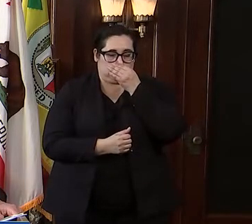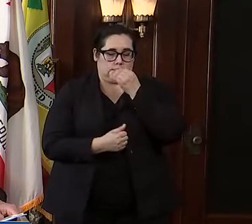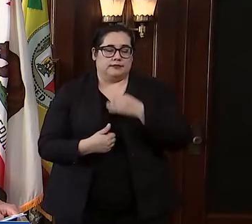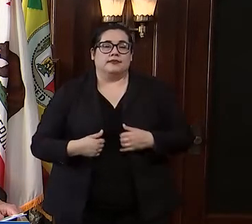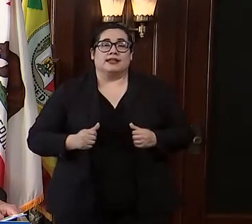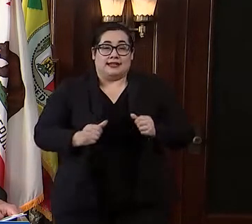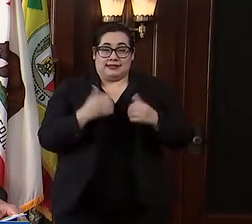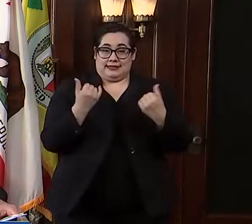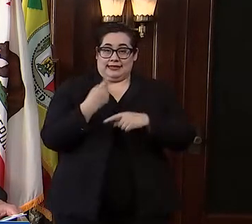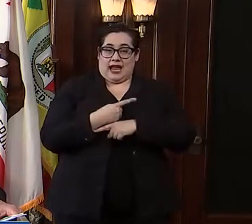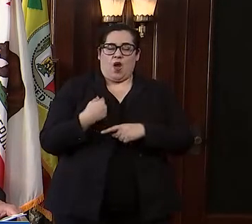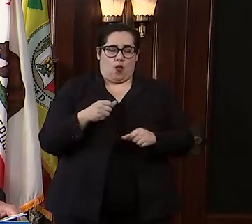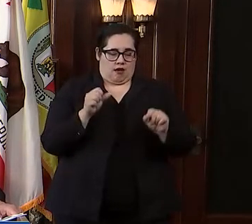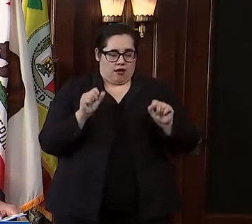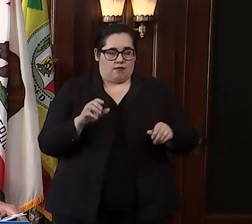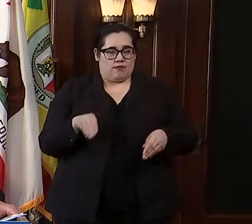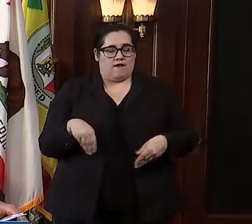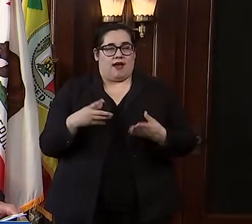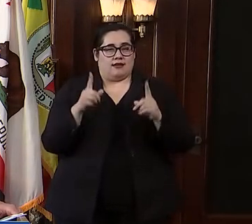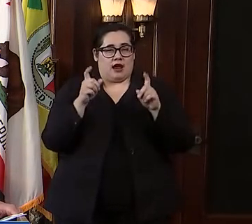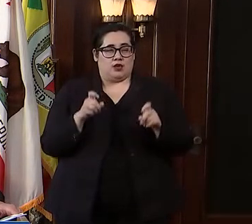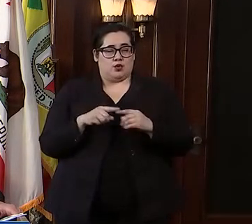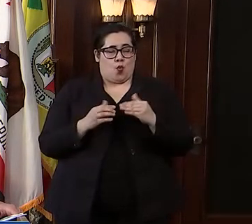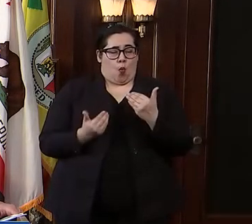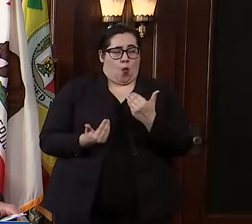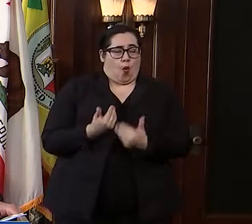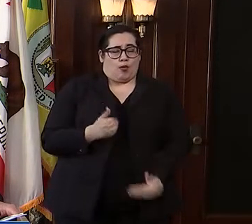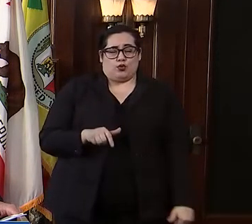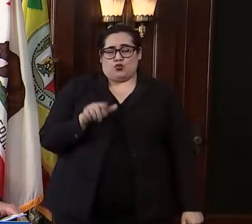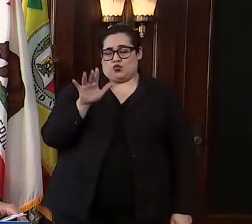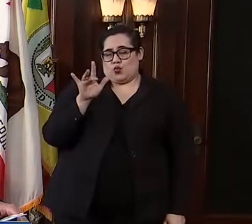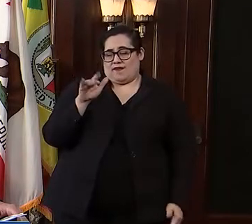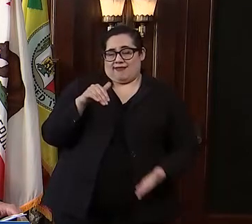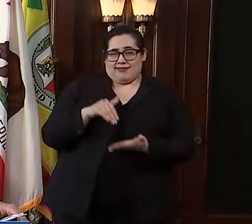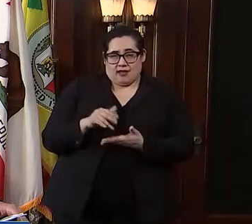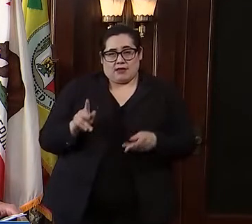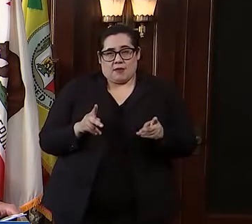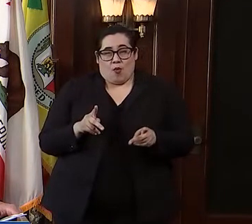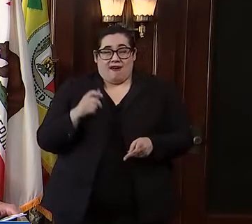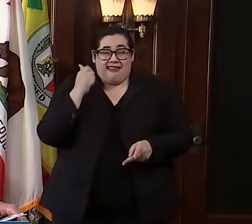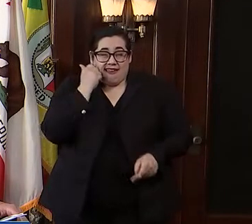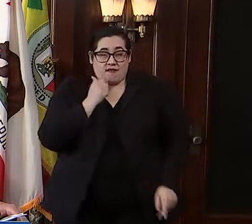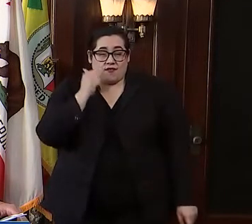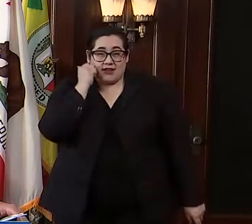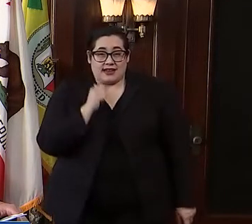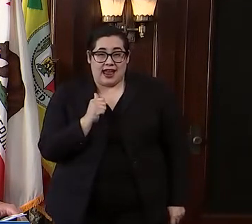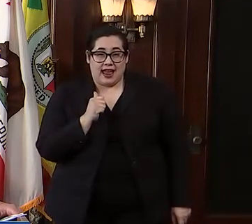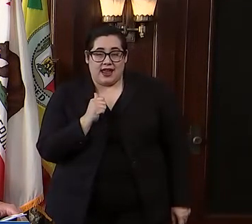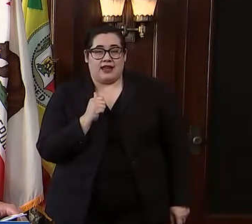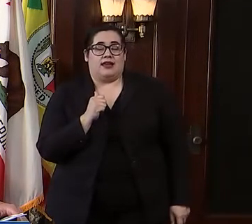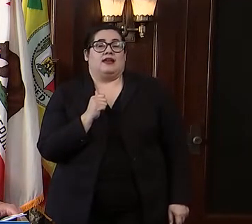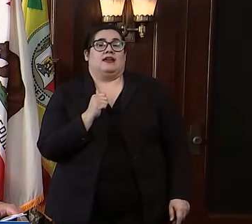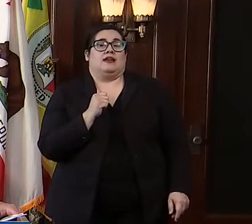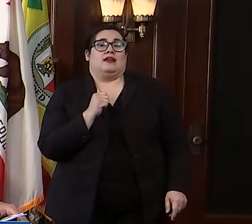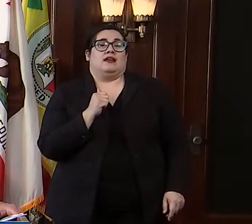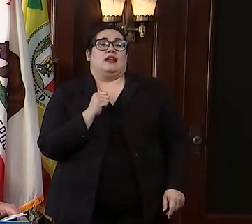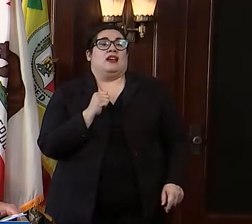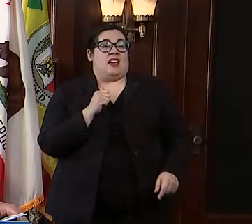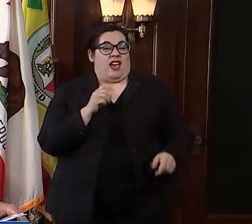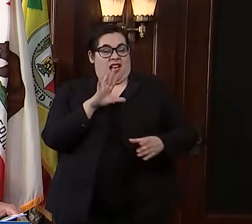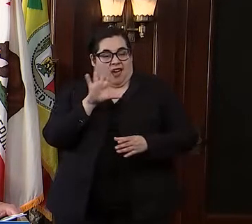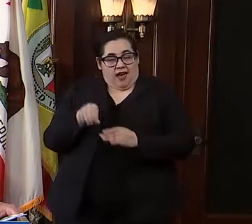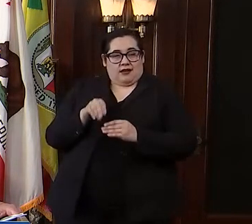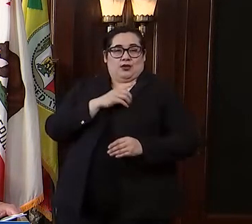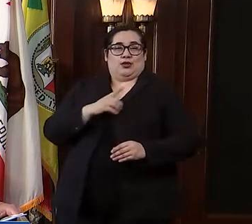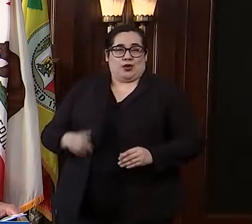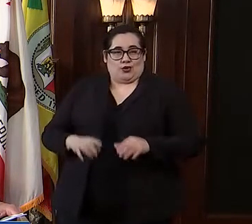la capacidad de hacerle pruebas a casi 25,000 personas cada día, incluyendo al estadio de los